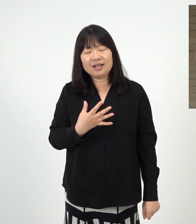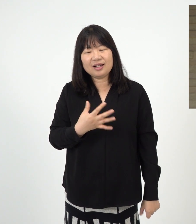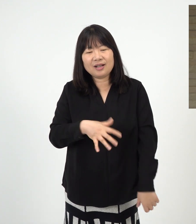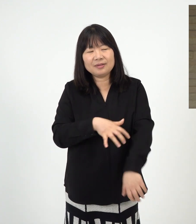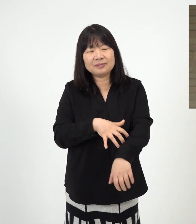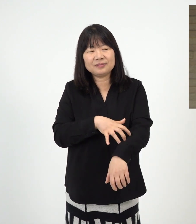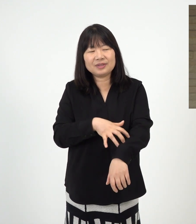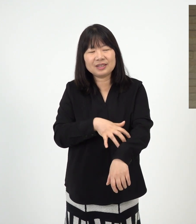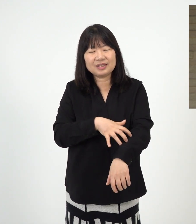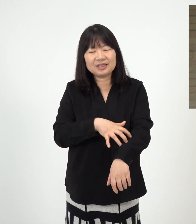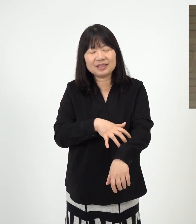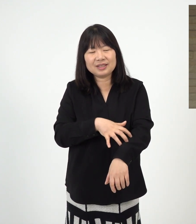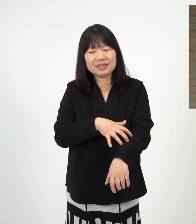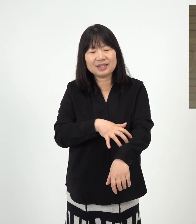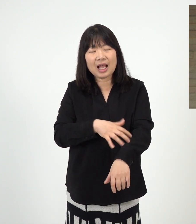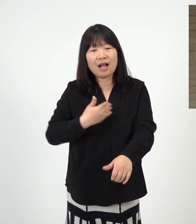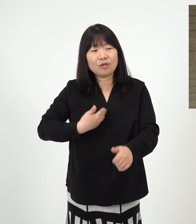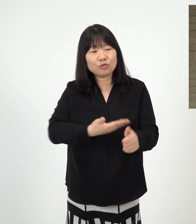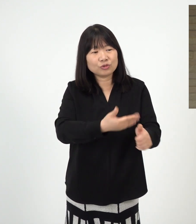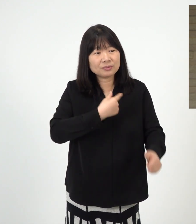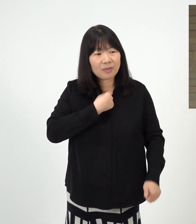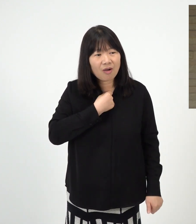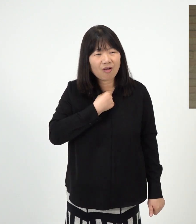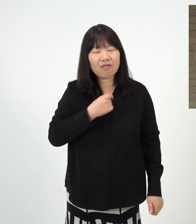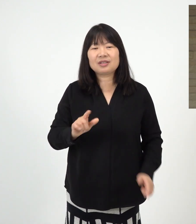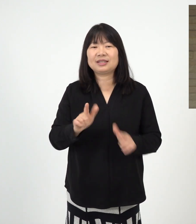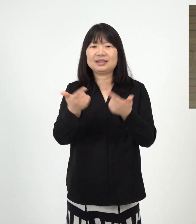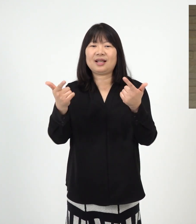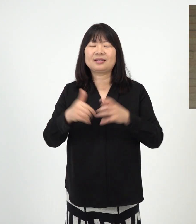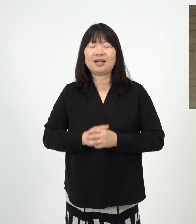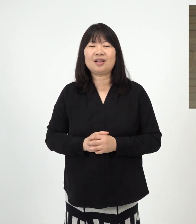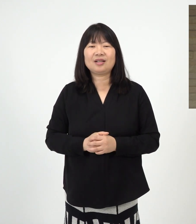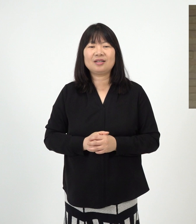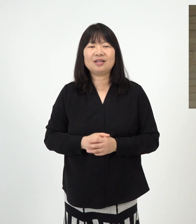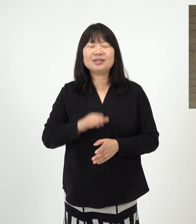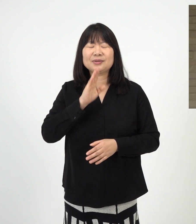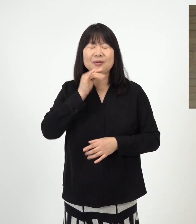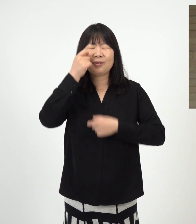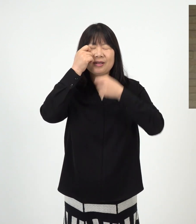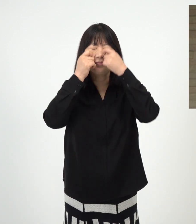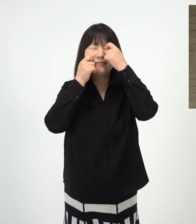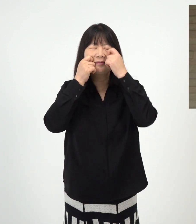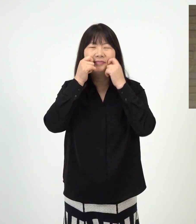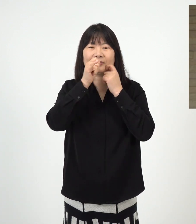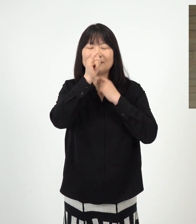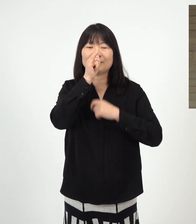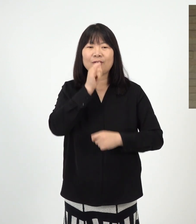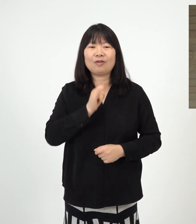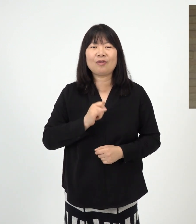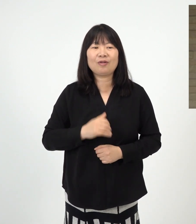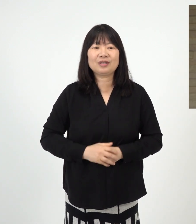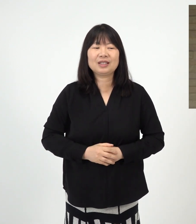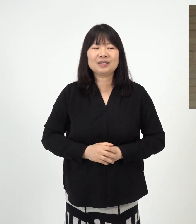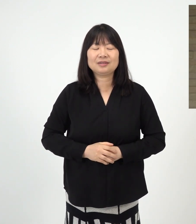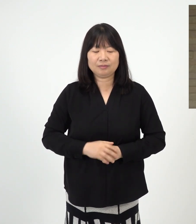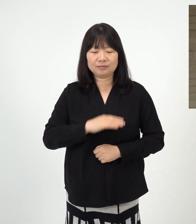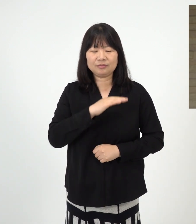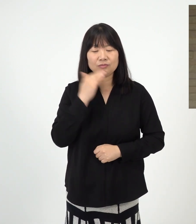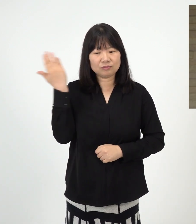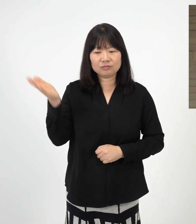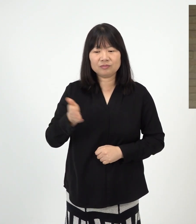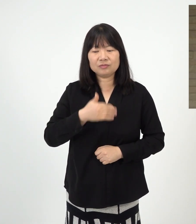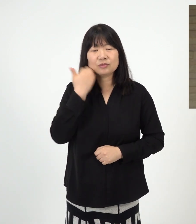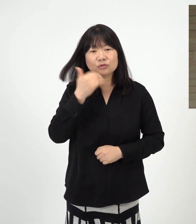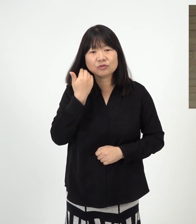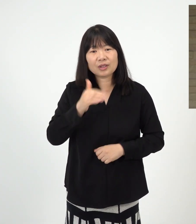불편하게 강조하는 본문일까요? 그렇지 않다는데 눈물겨움이 있어요. 뭘까요? 이걸